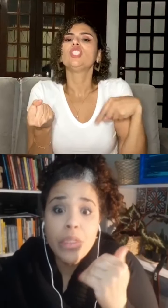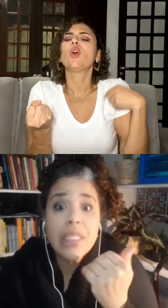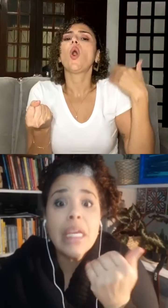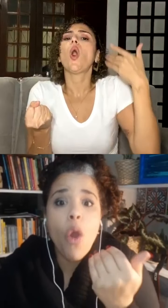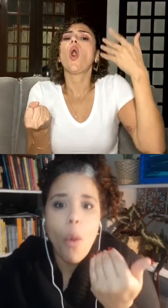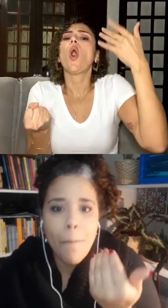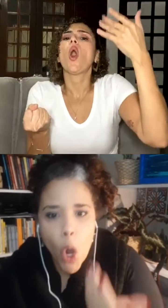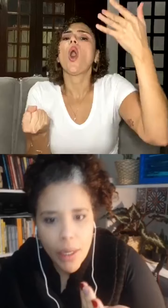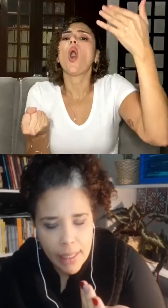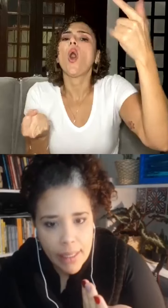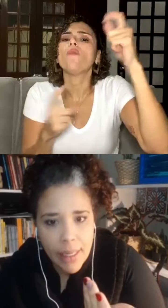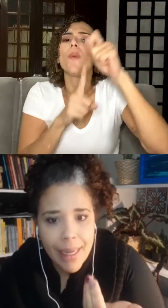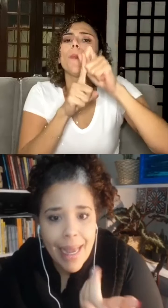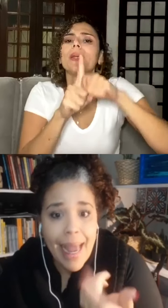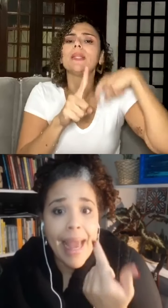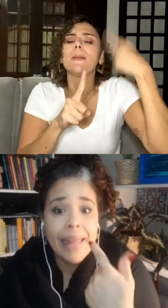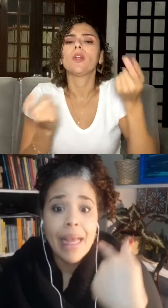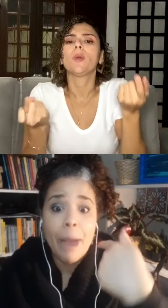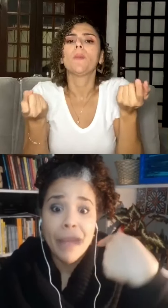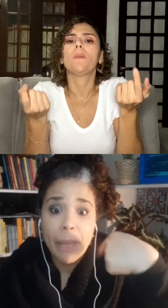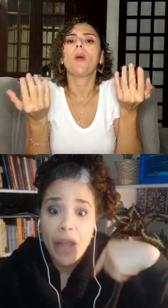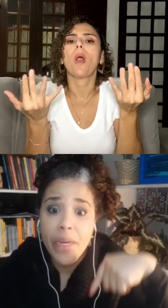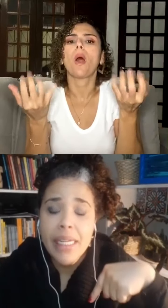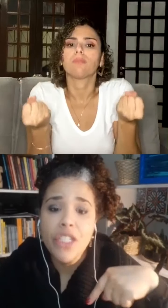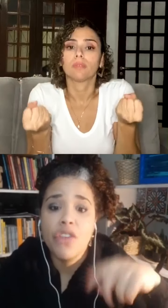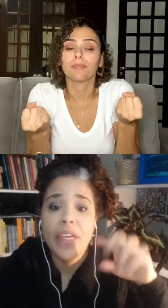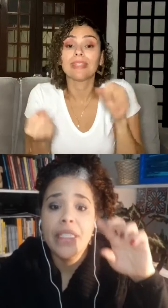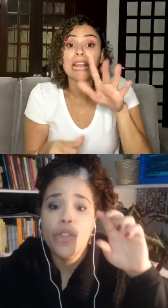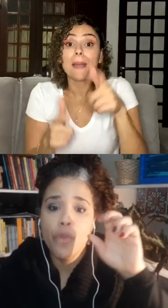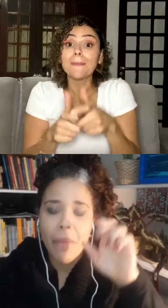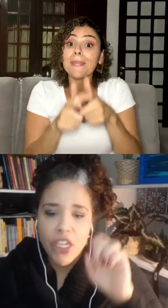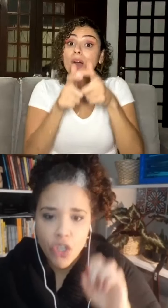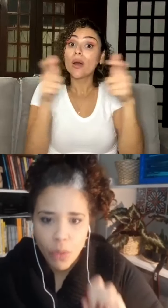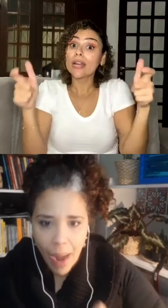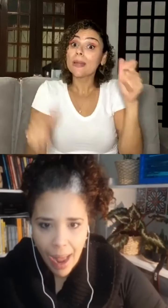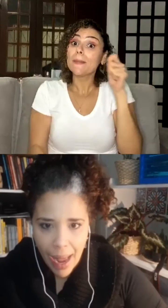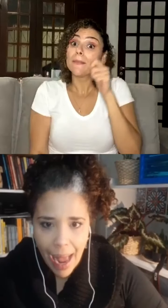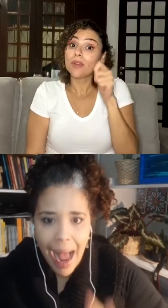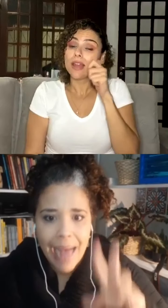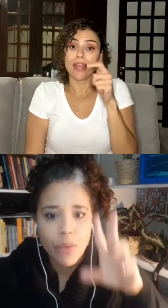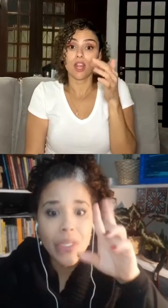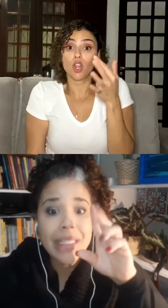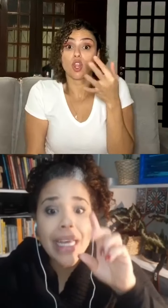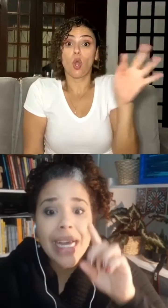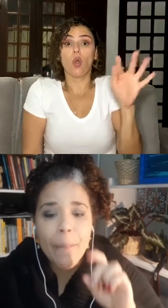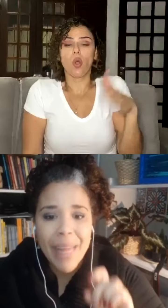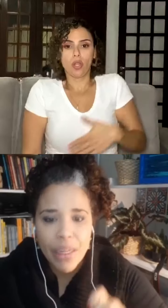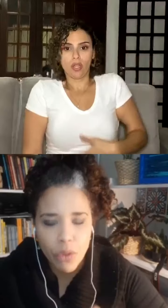nos incomoda é, na maioria das vezes, o menstruar, o sangramento